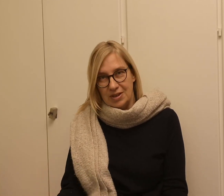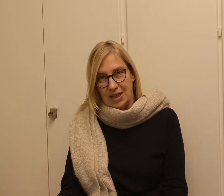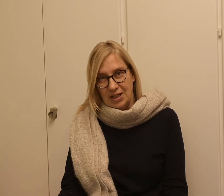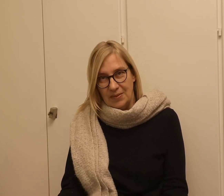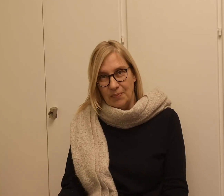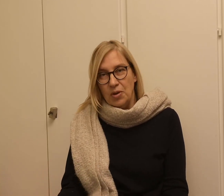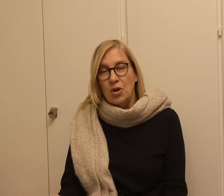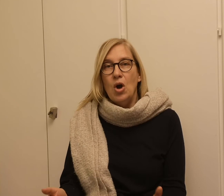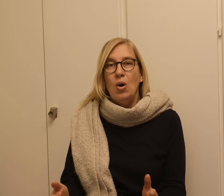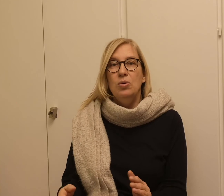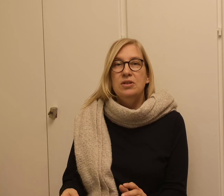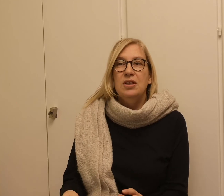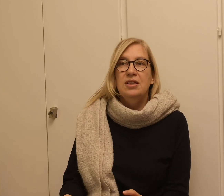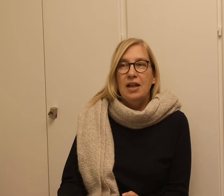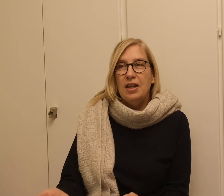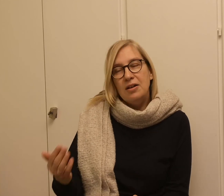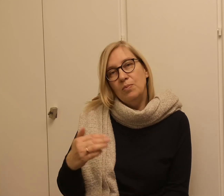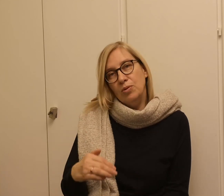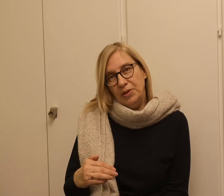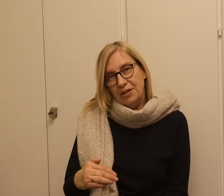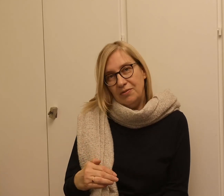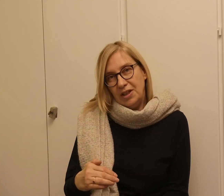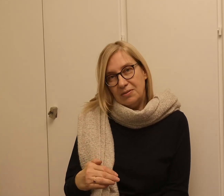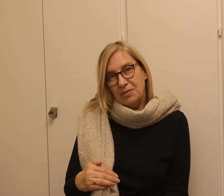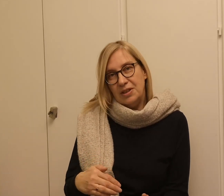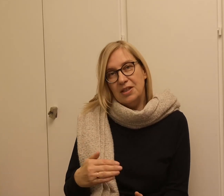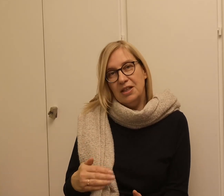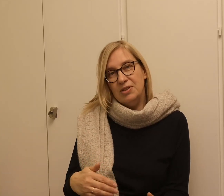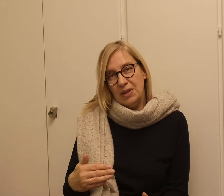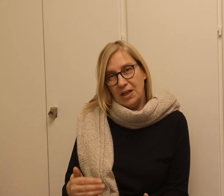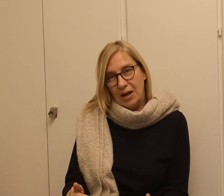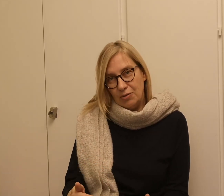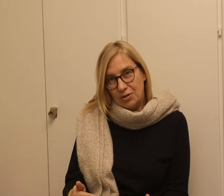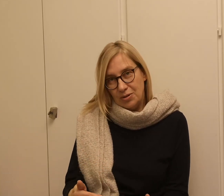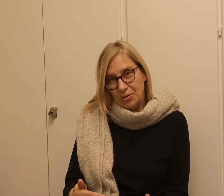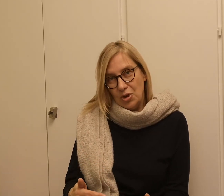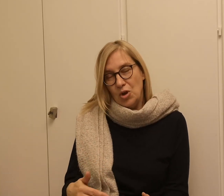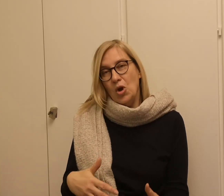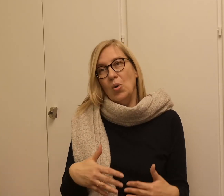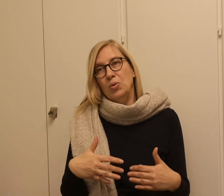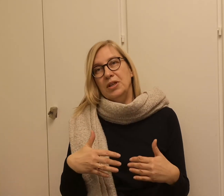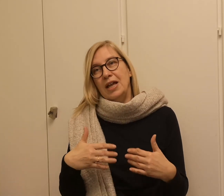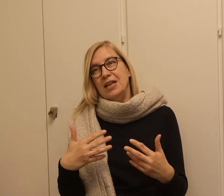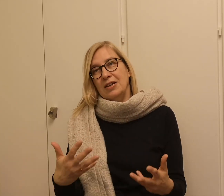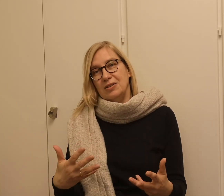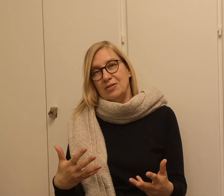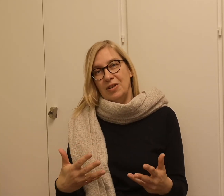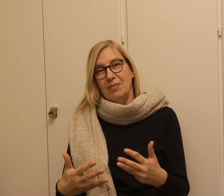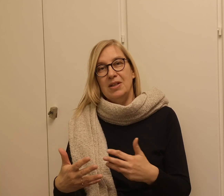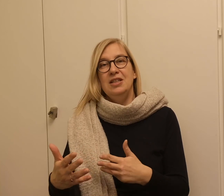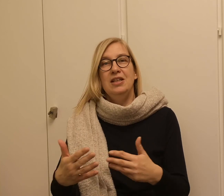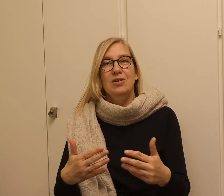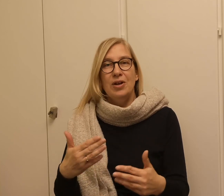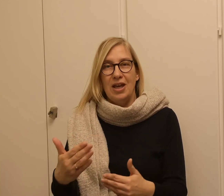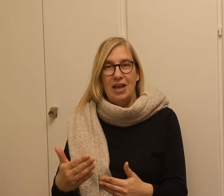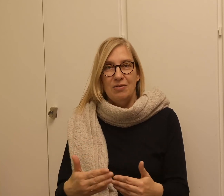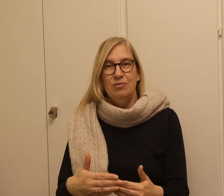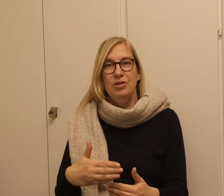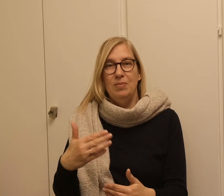nicht. Und danach probieren wir das Hilfsmittel aus. Und dann erst, wenn man sieht, okay, für die